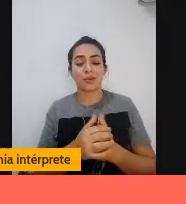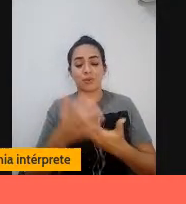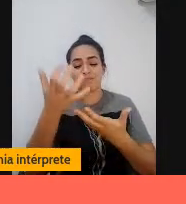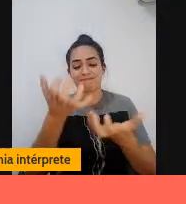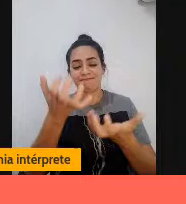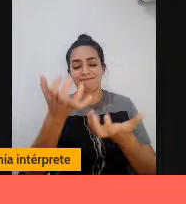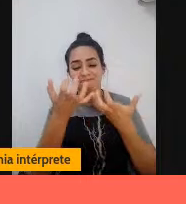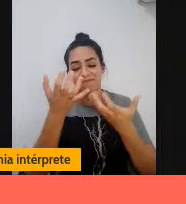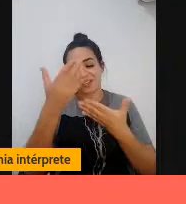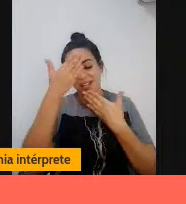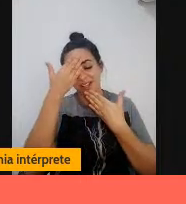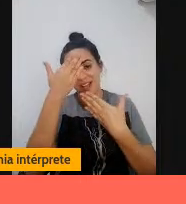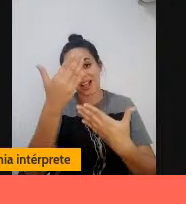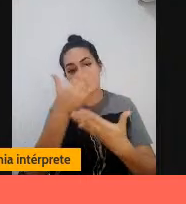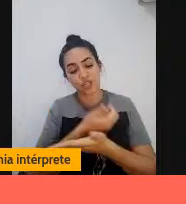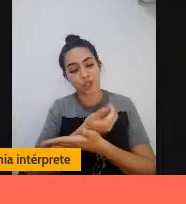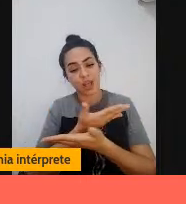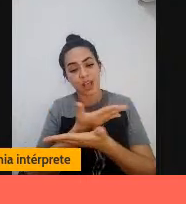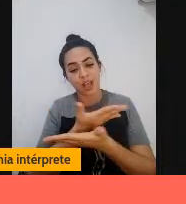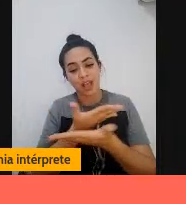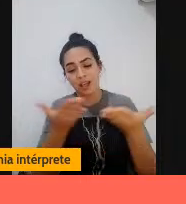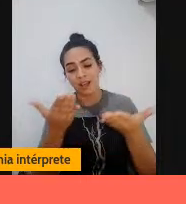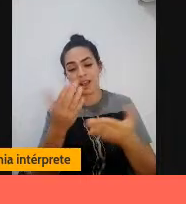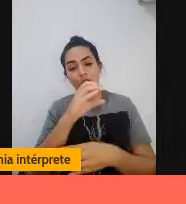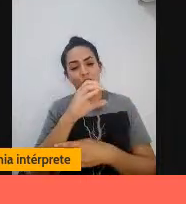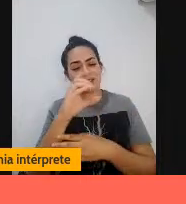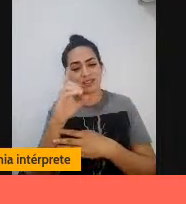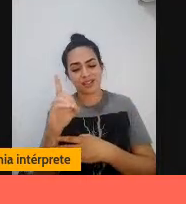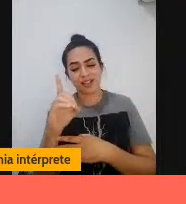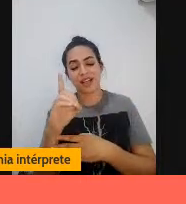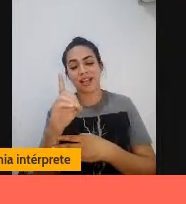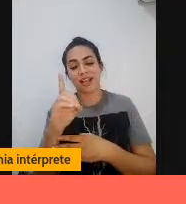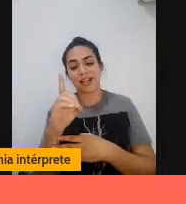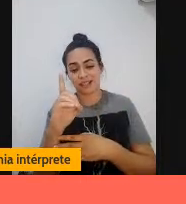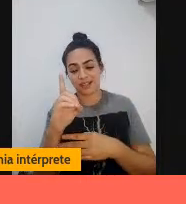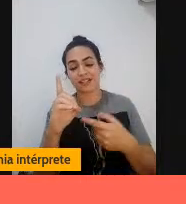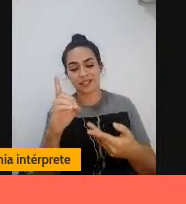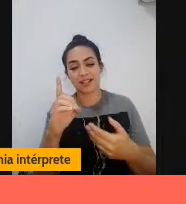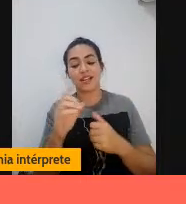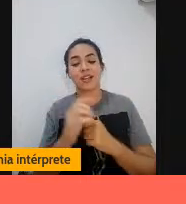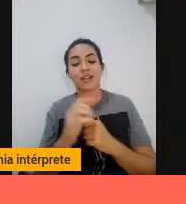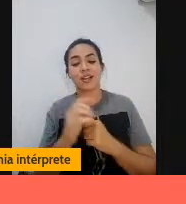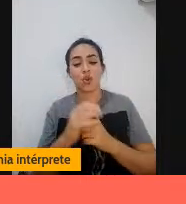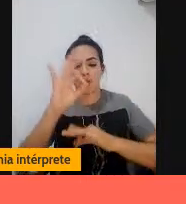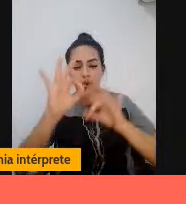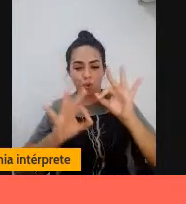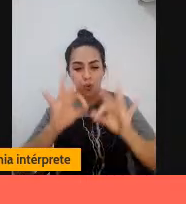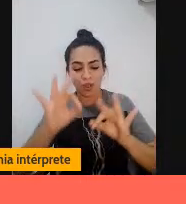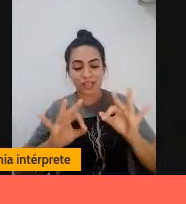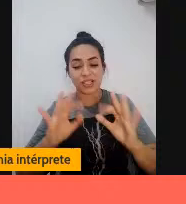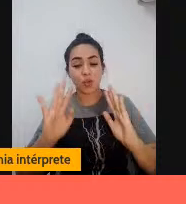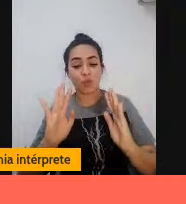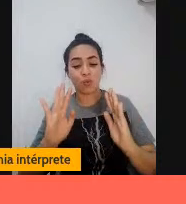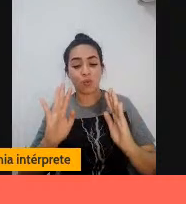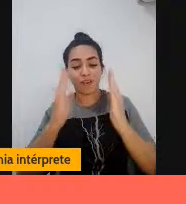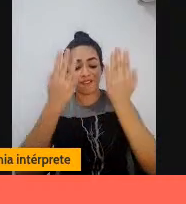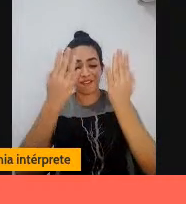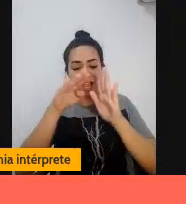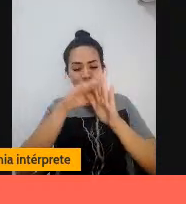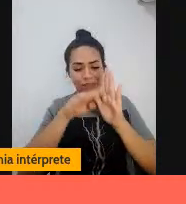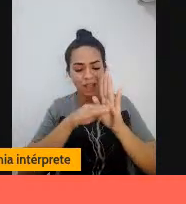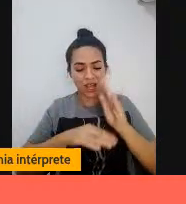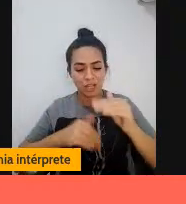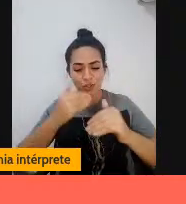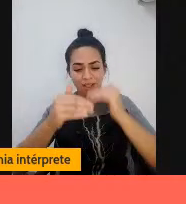agradecer a toda a coordenação, primeiramente, que planejou, que desenvolveu